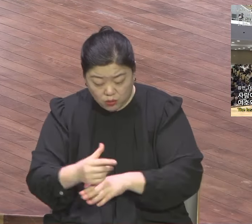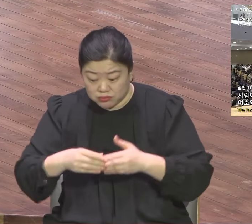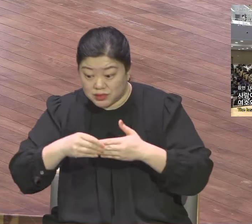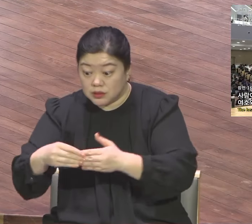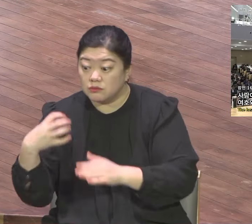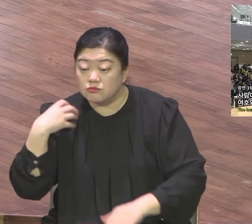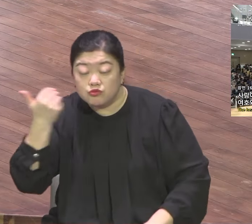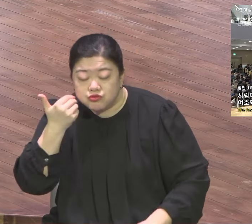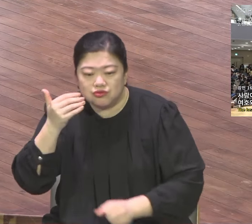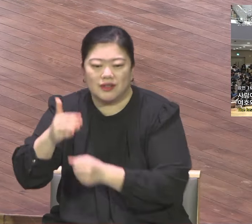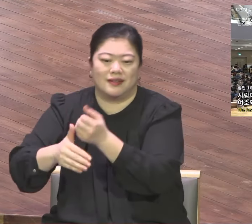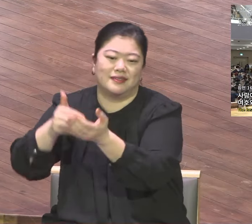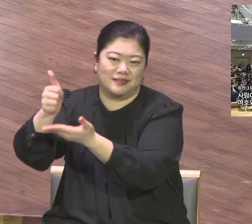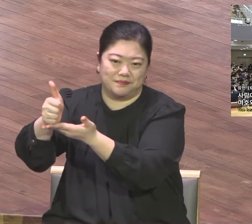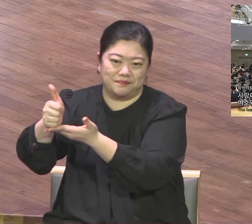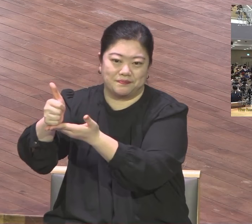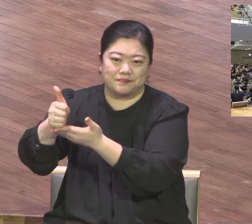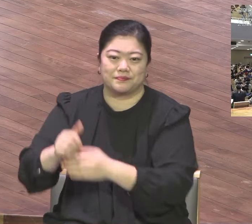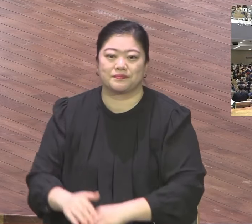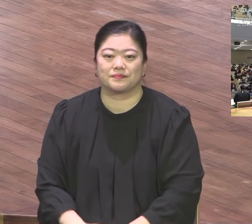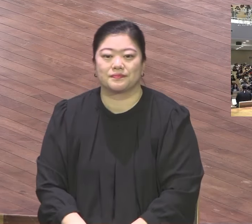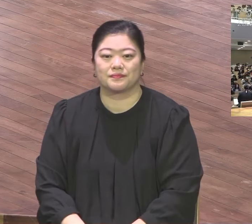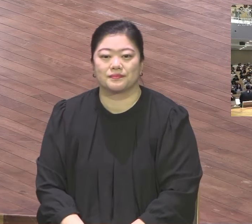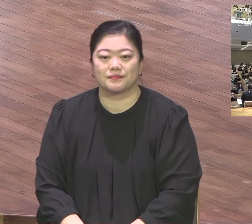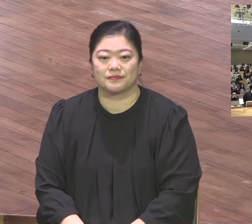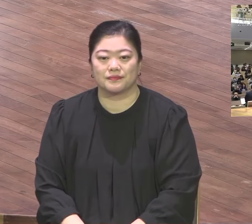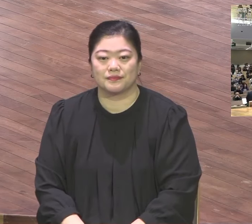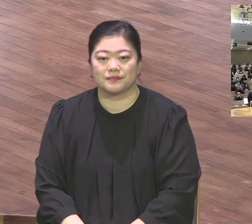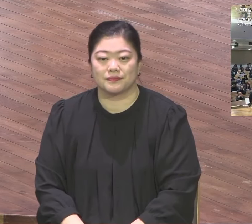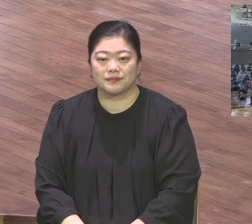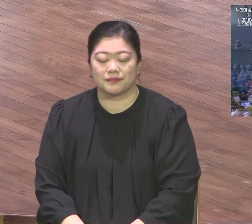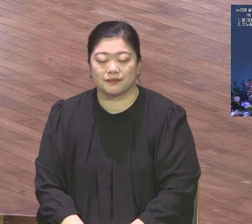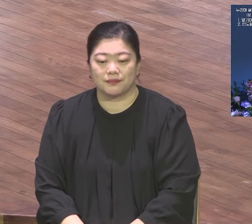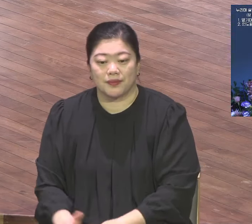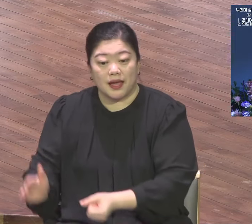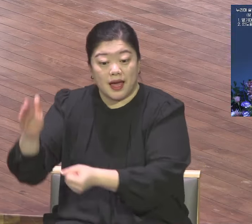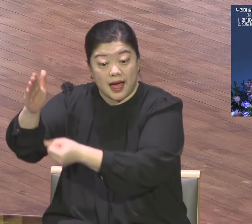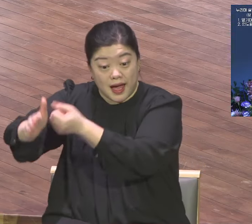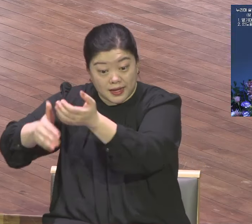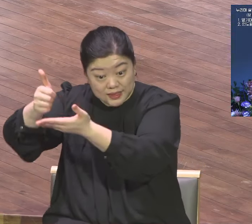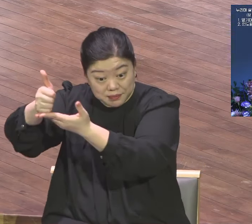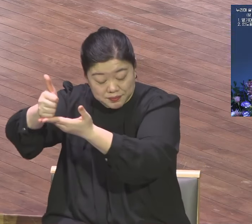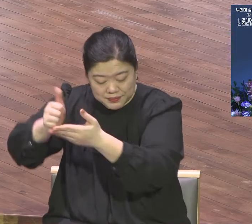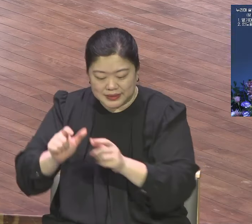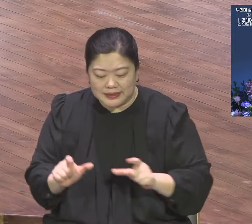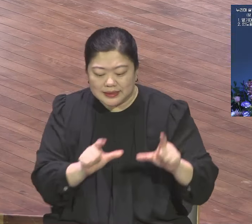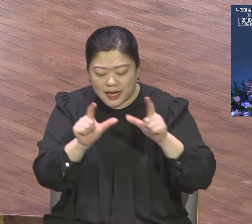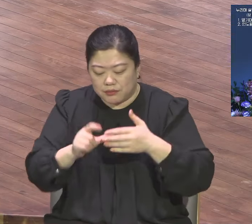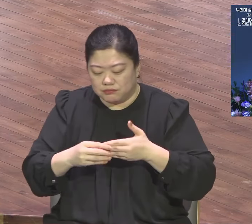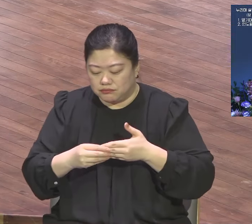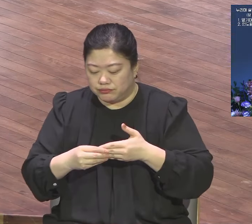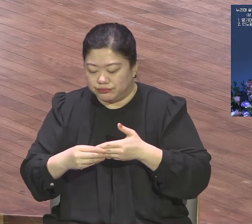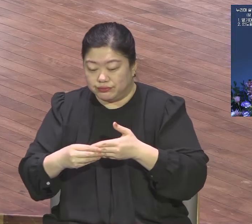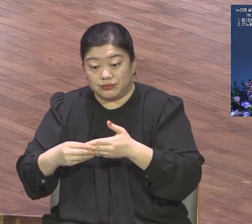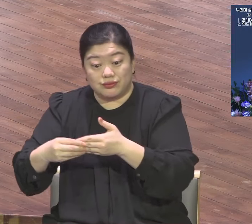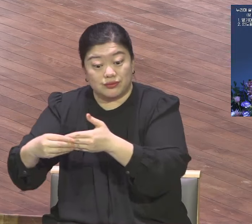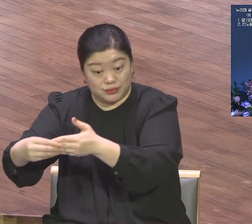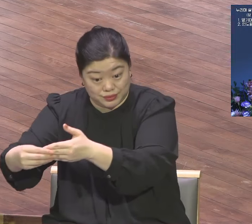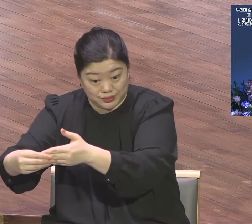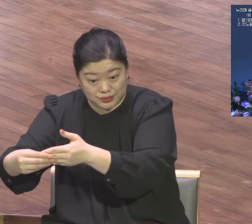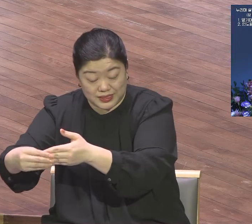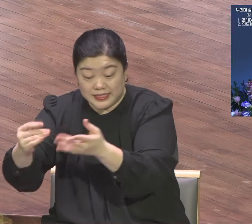인도하시는 여호와시니라. 하나님이 발걸음을 인도하실 삶이 뭐예요? 다윗의